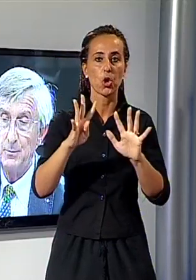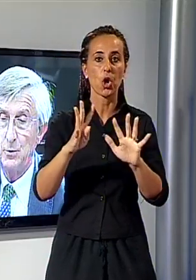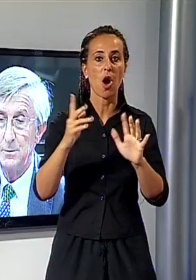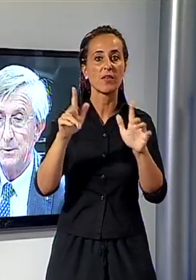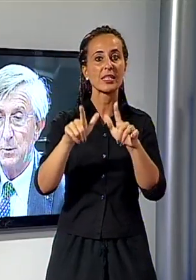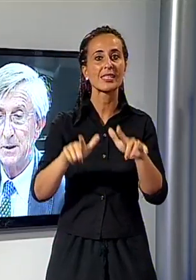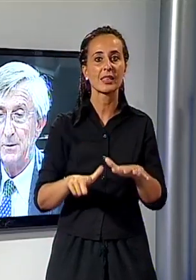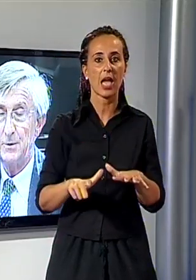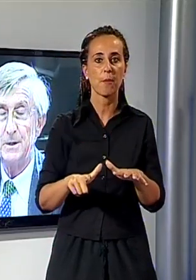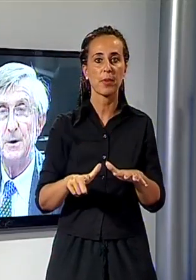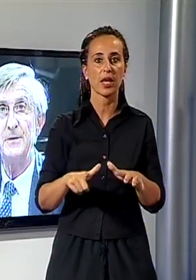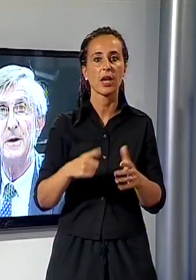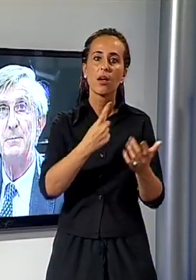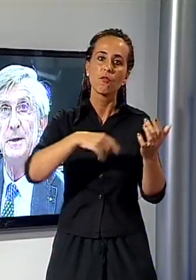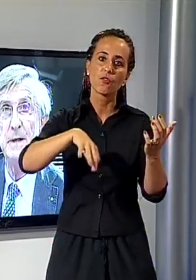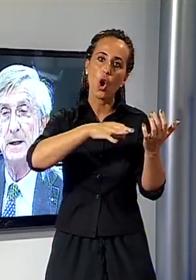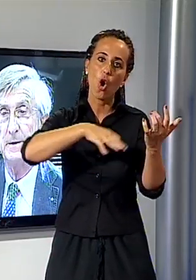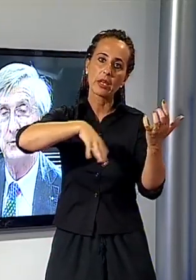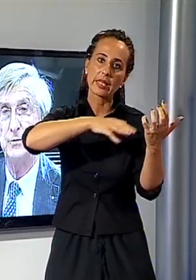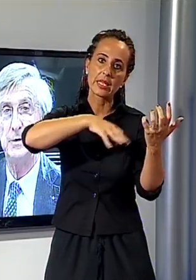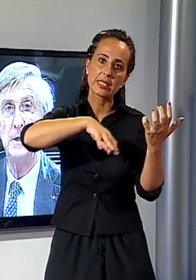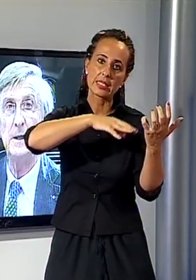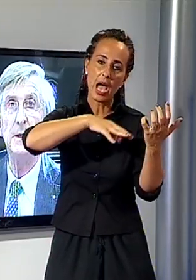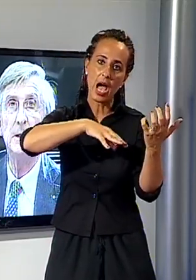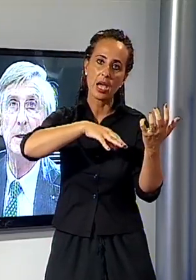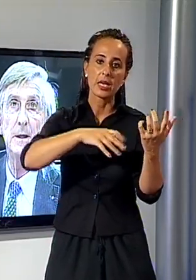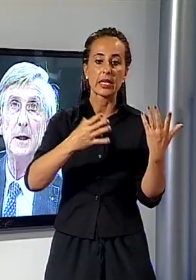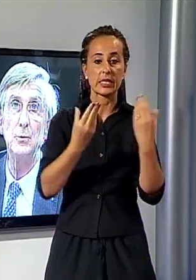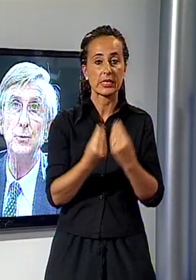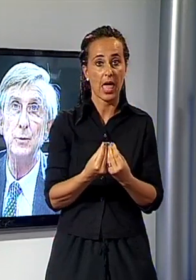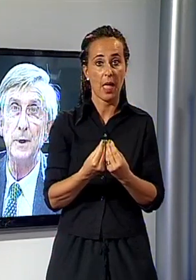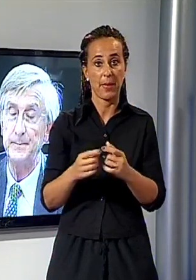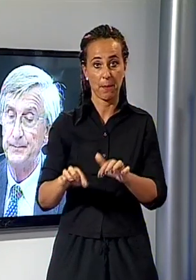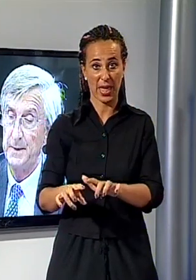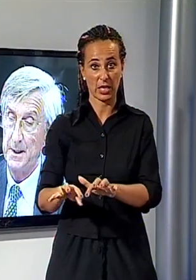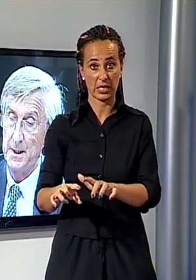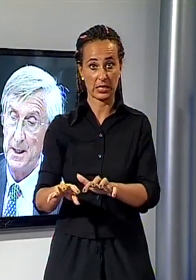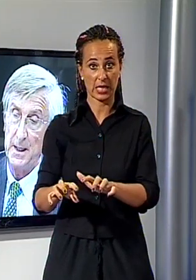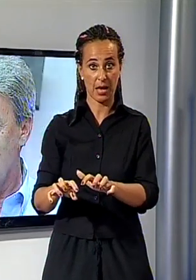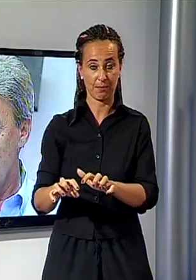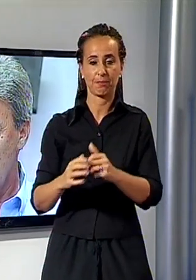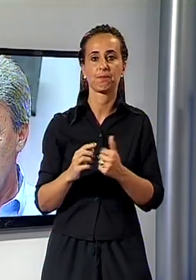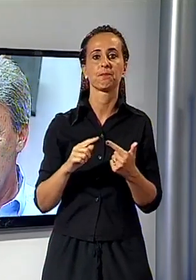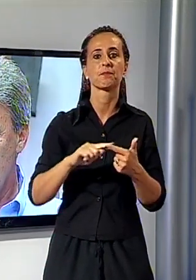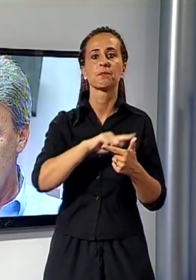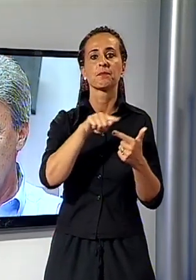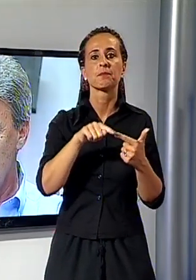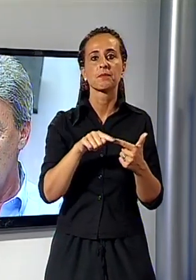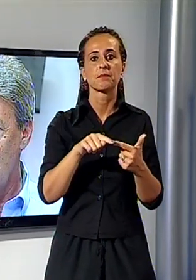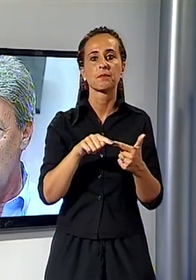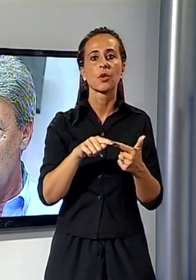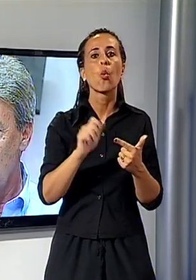promossi dall'Istituto Musicale. Per il terzo anno consecutivo l'Istituto Superiore di Studi